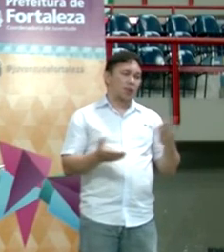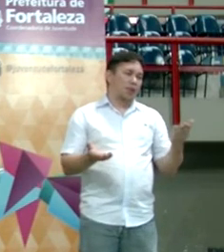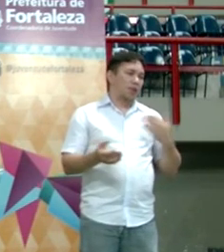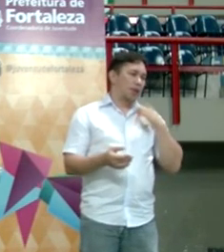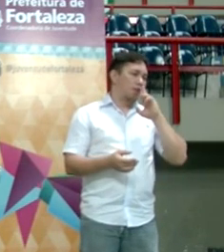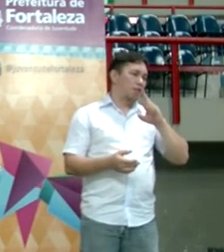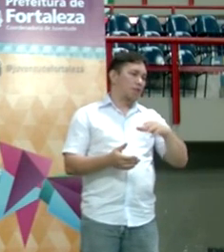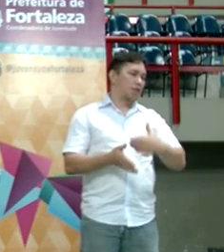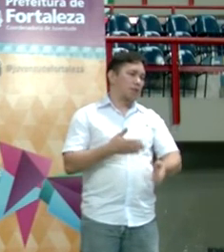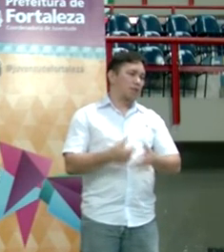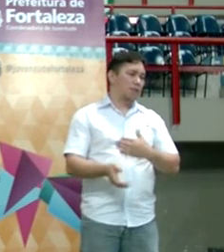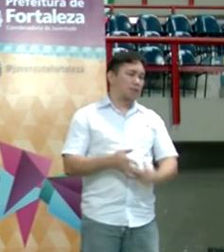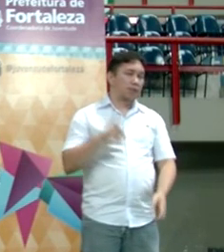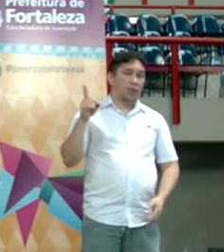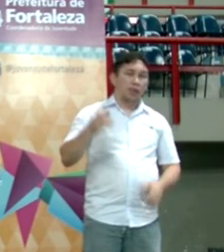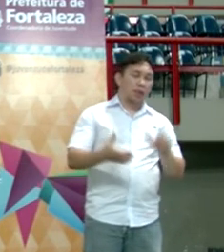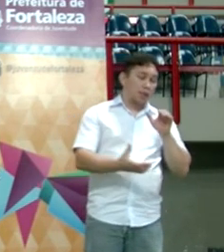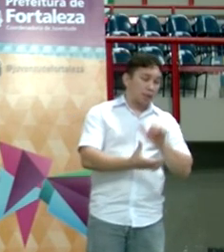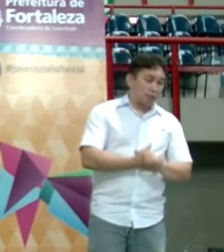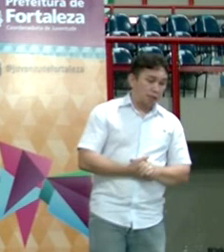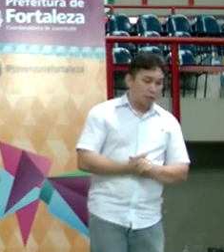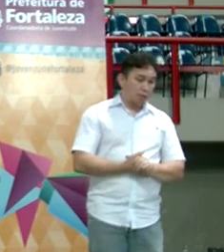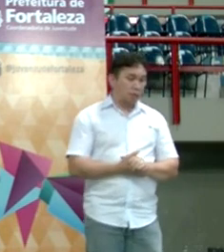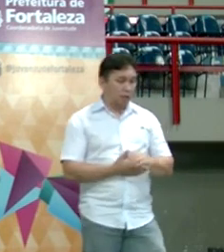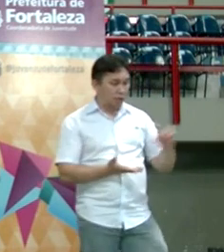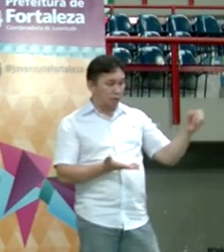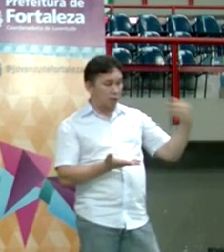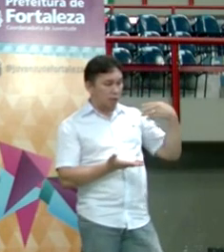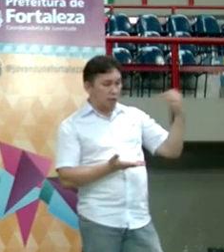qualquer coisa. Minha esposa vive mandando esses estudos recentes para mim,